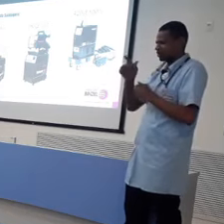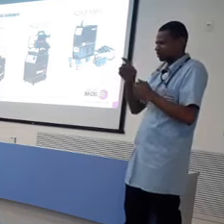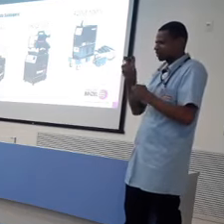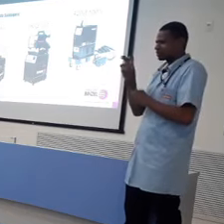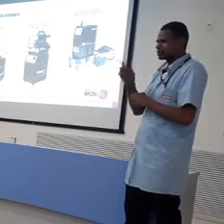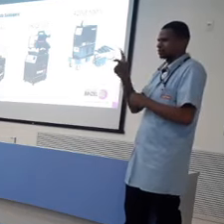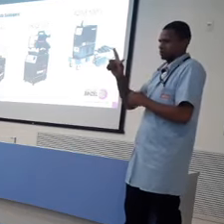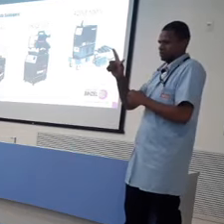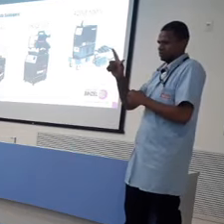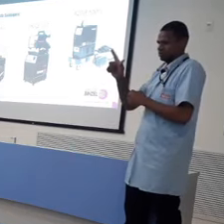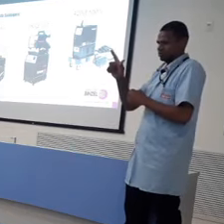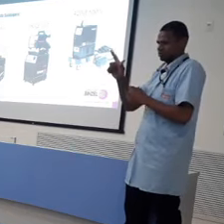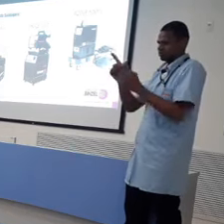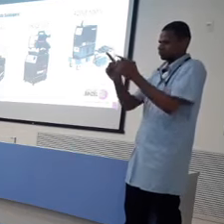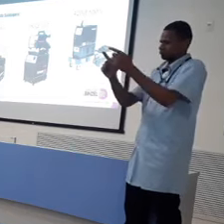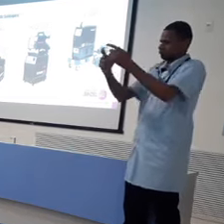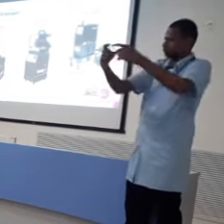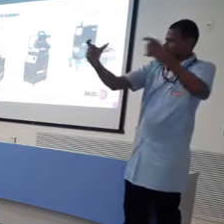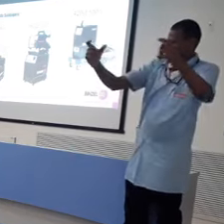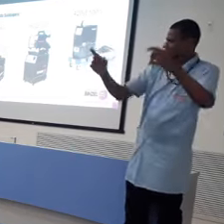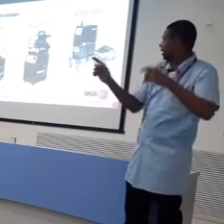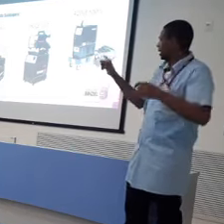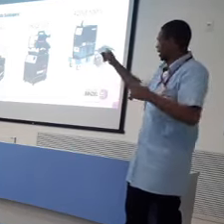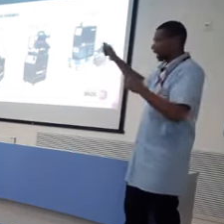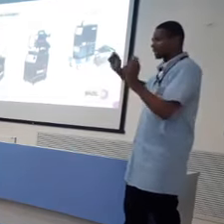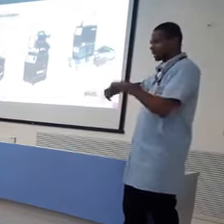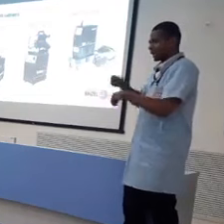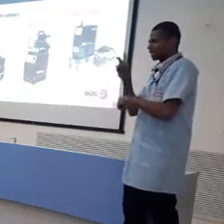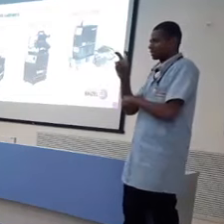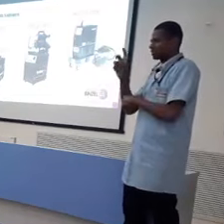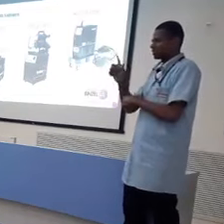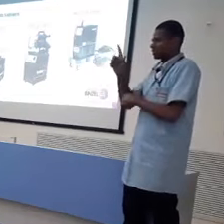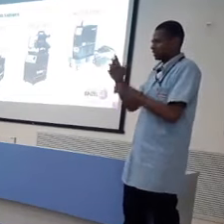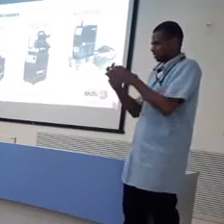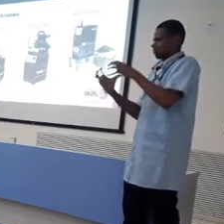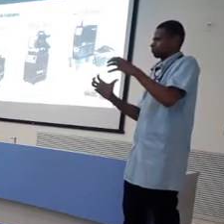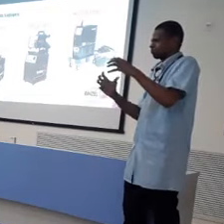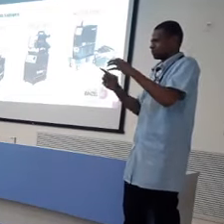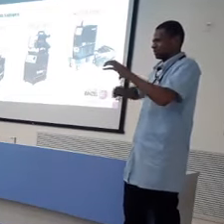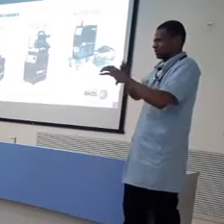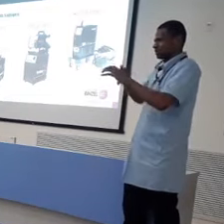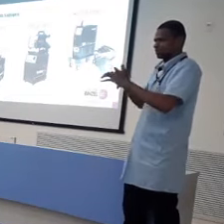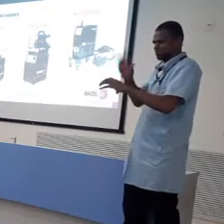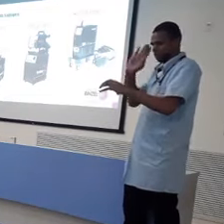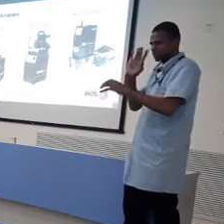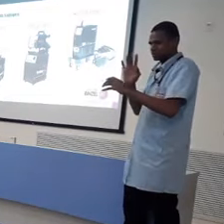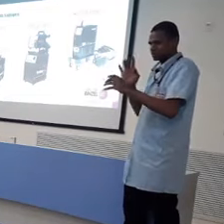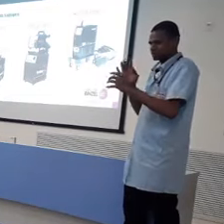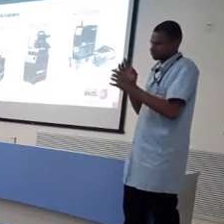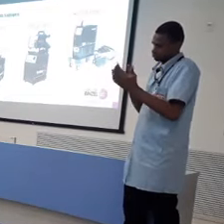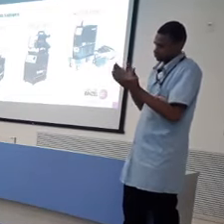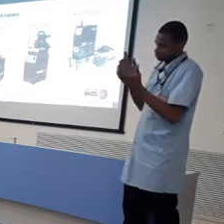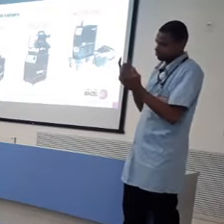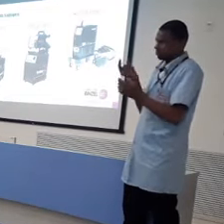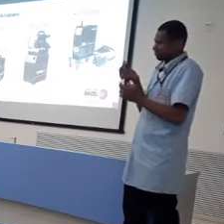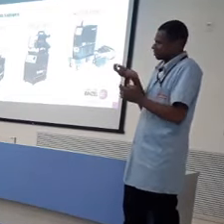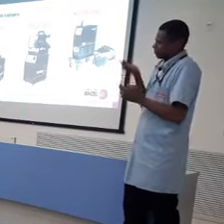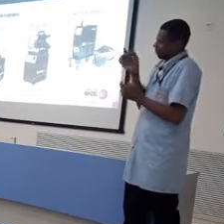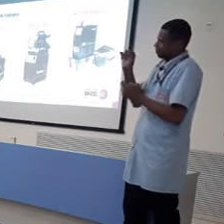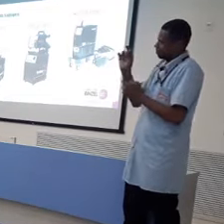Já essa máquina não, ela aceita bobina convencional de 15 kg. Isso é no preço que influencia. A bobina de 5